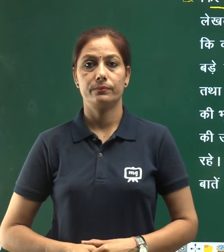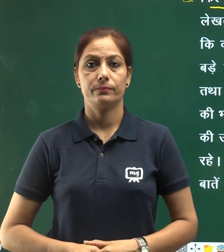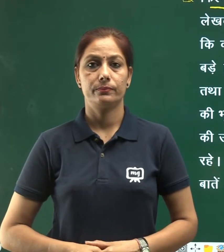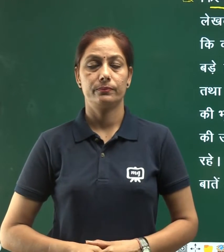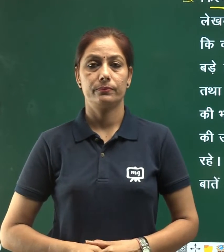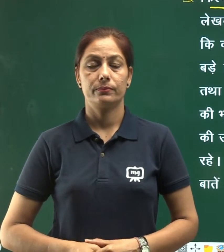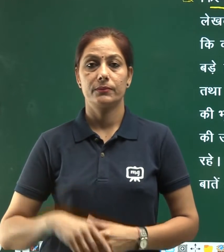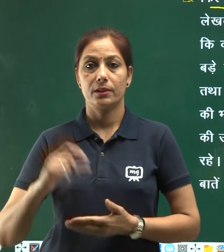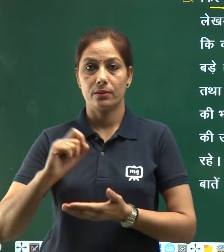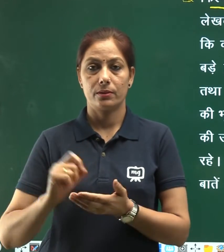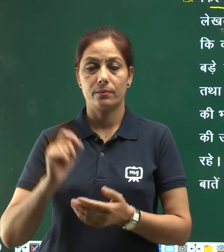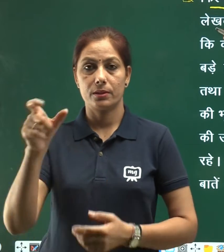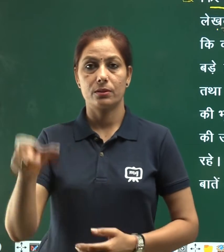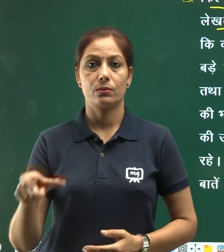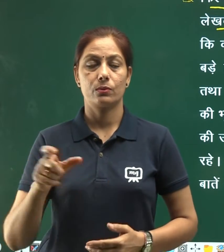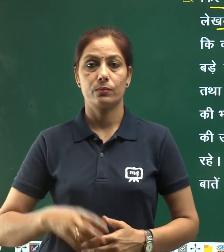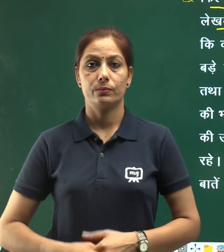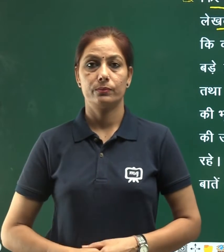लेखक को